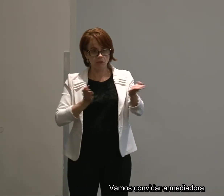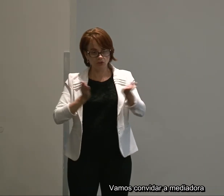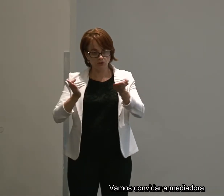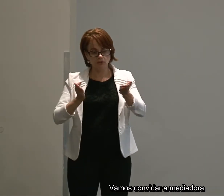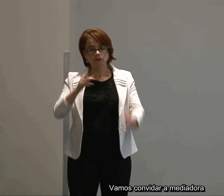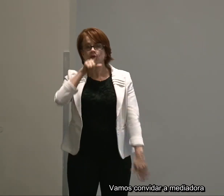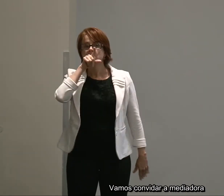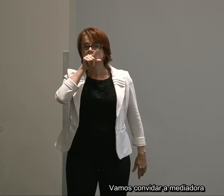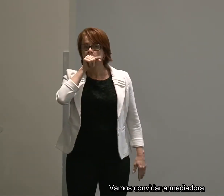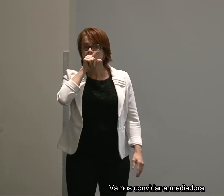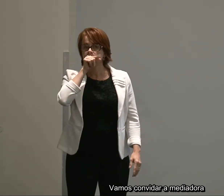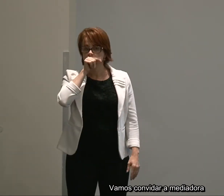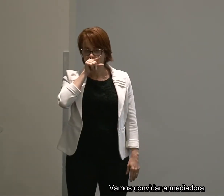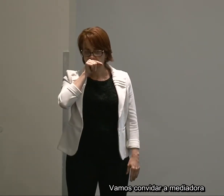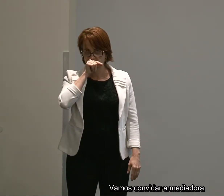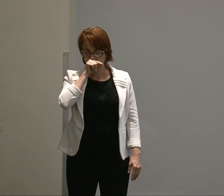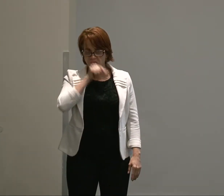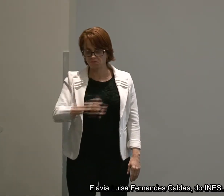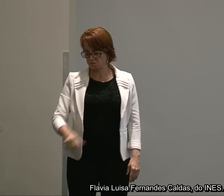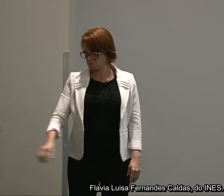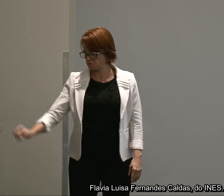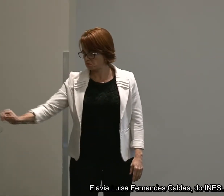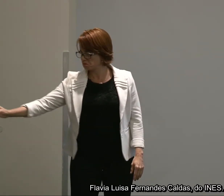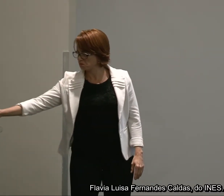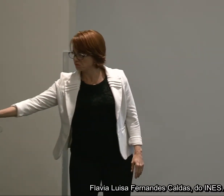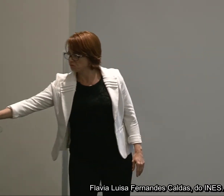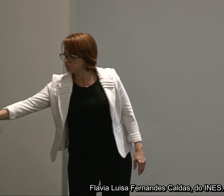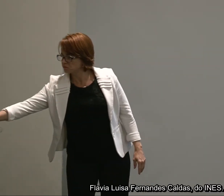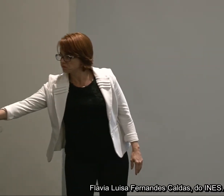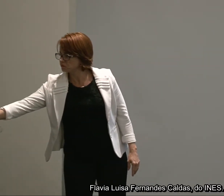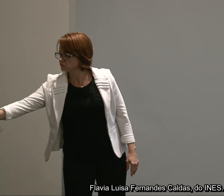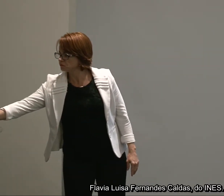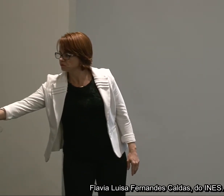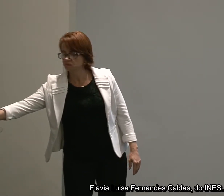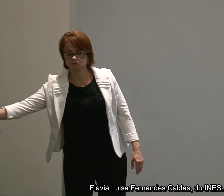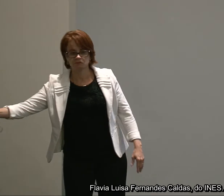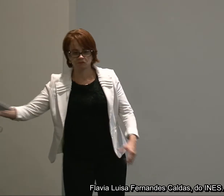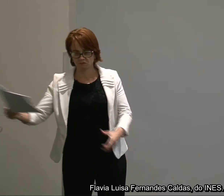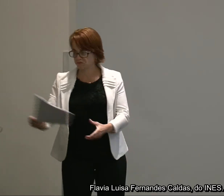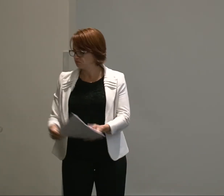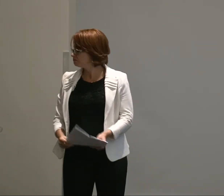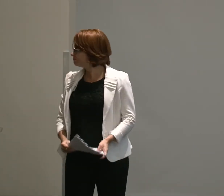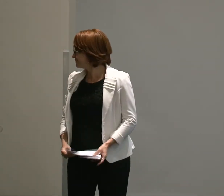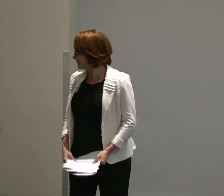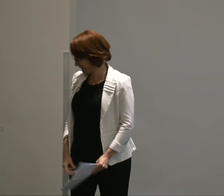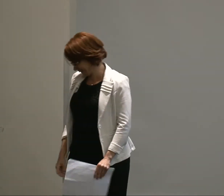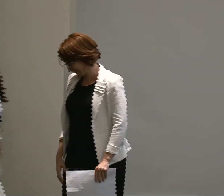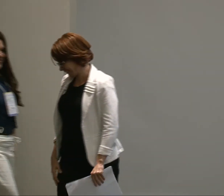Agora vamos convidar a mediadora Flávia Luísa Fernandes Caldas Duínes.